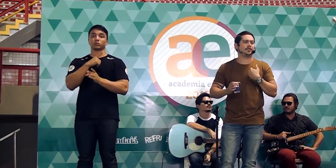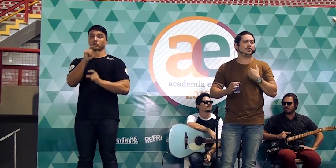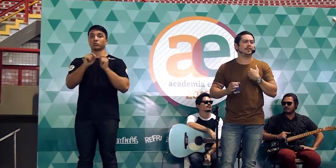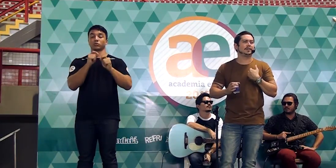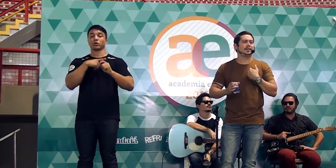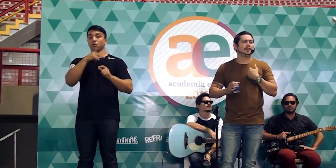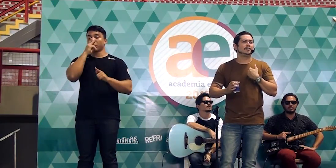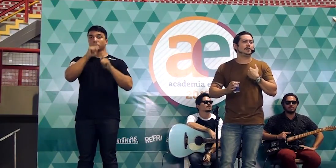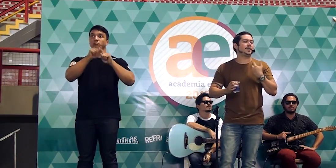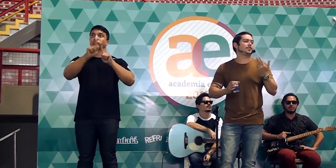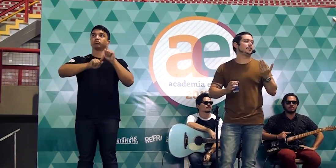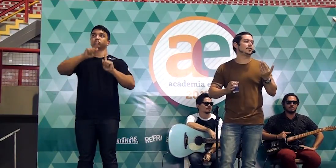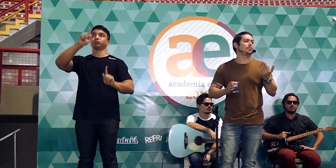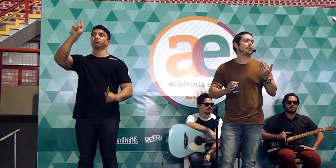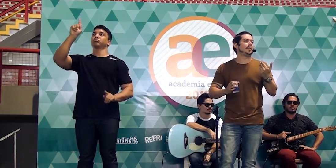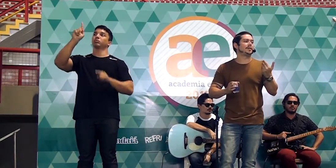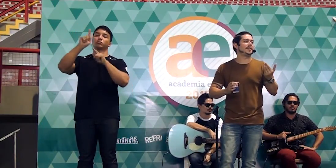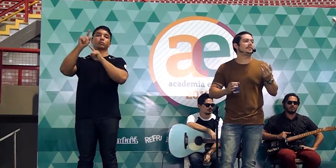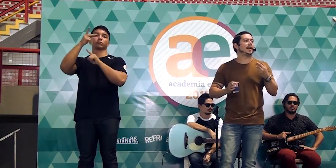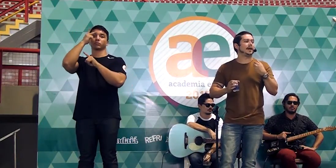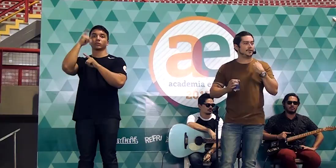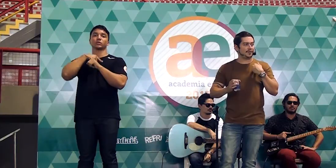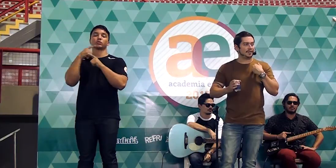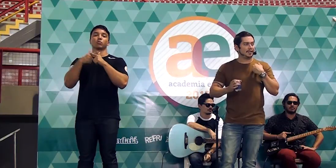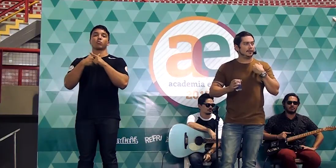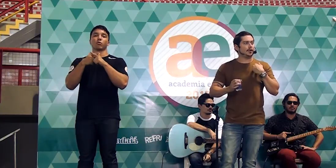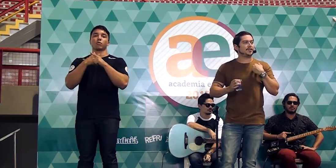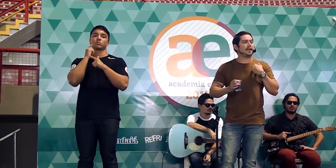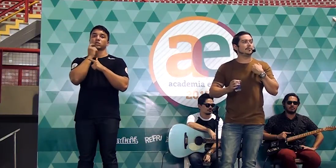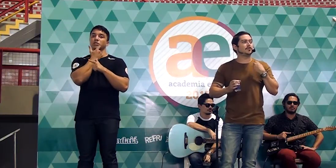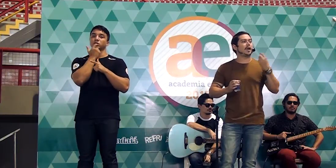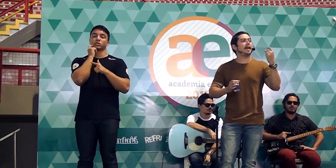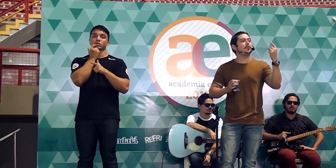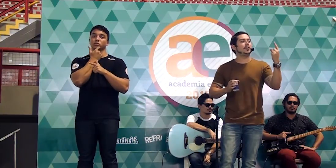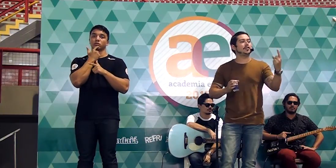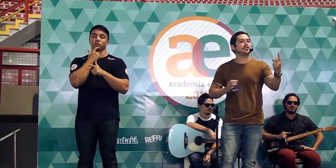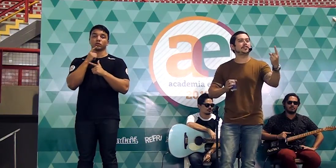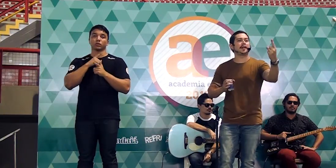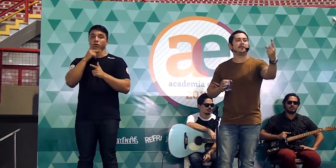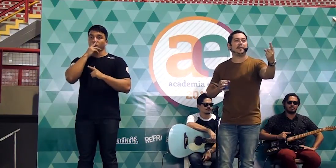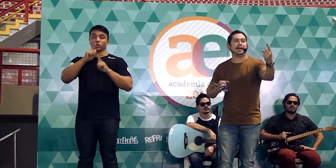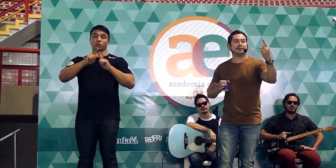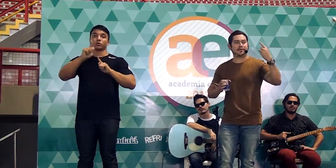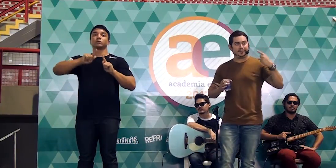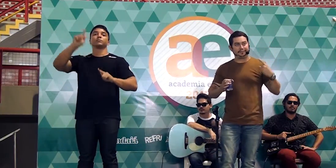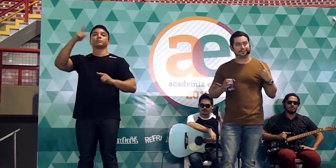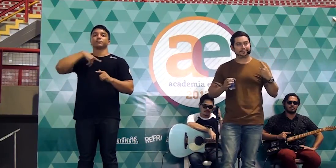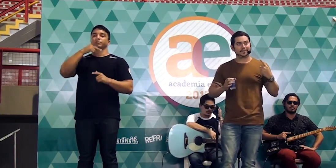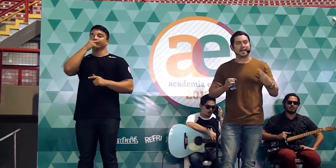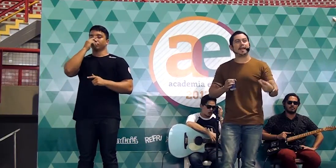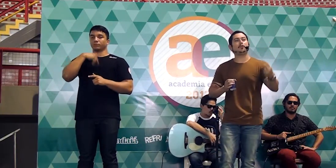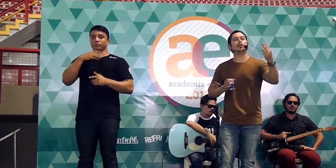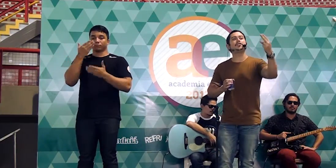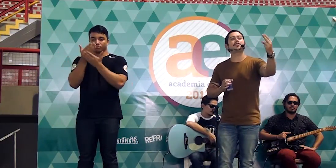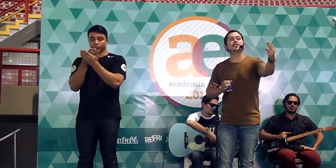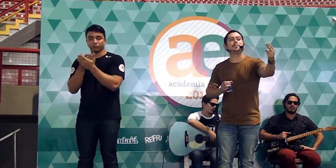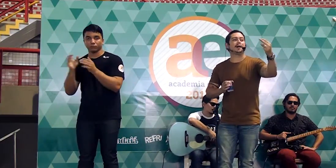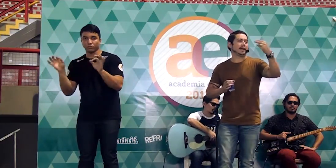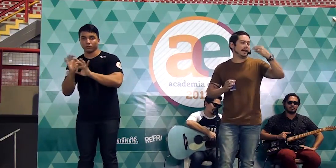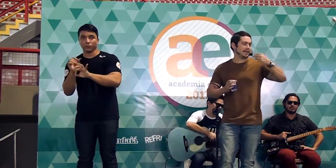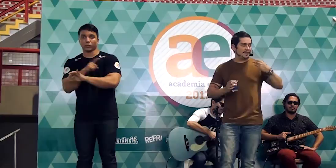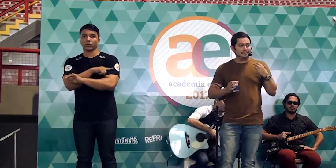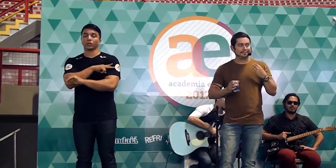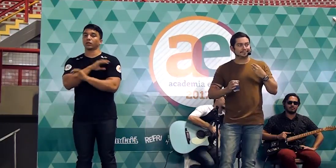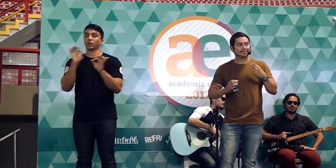América Latina de pessoas com problemas dentários. Nós éramos recordistas de analfabetos, recordistas